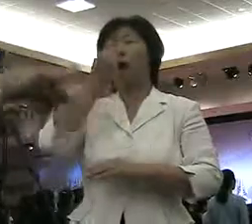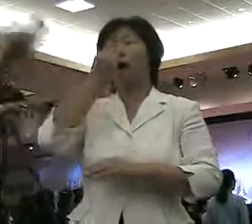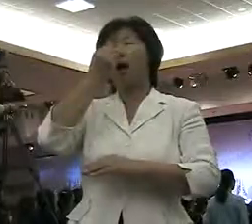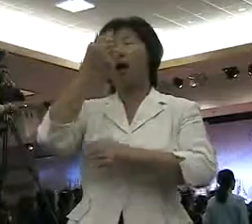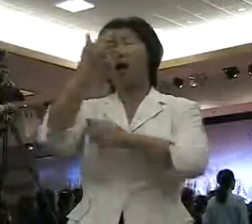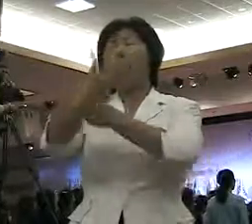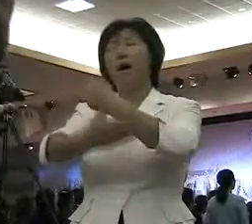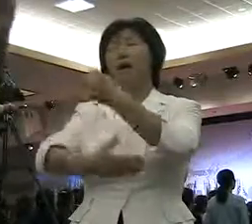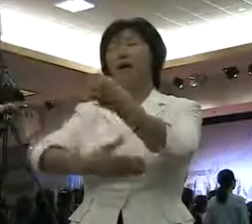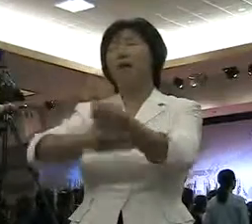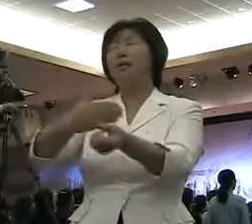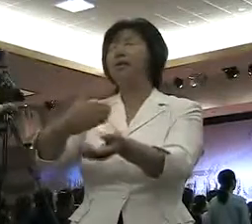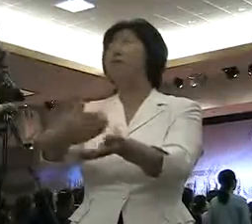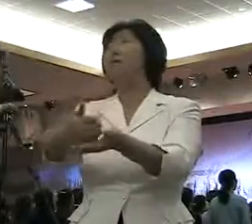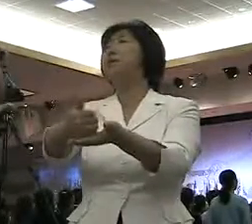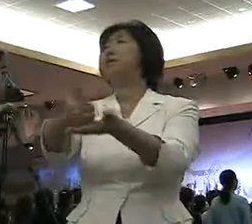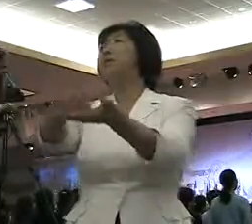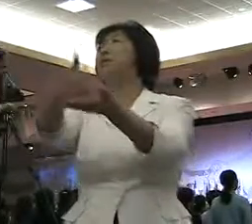거룩한